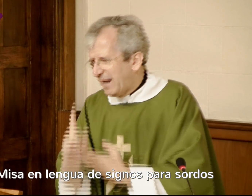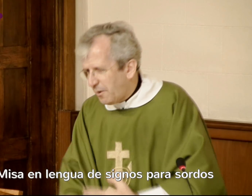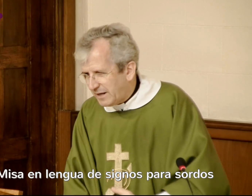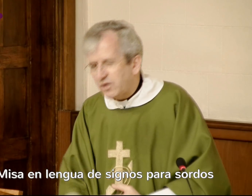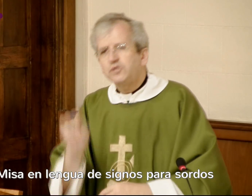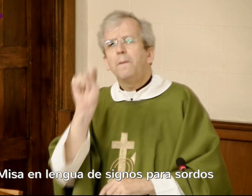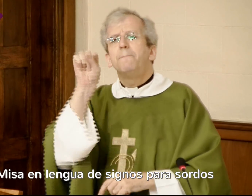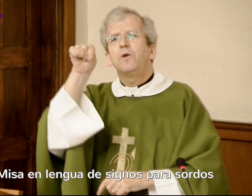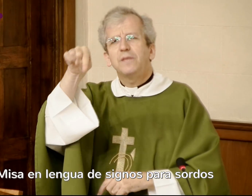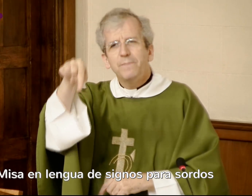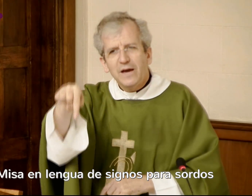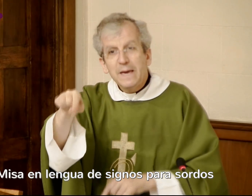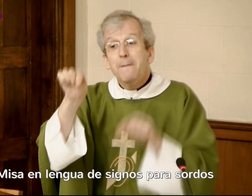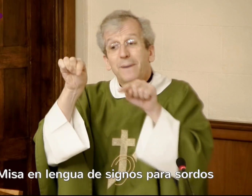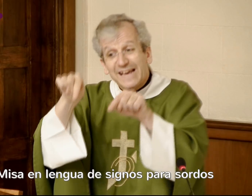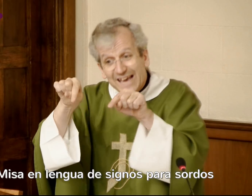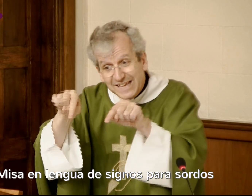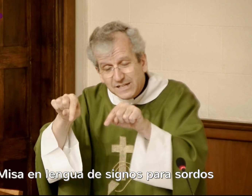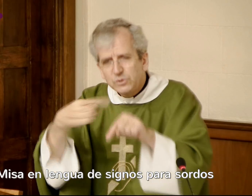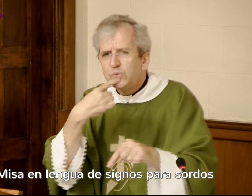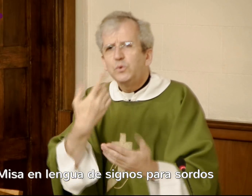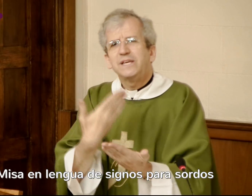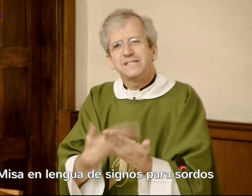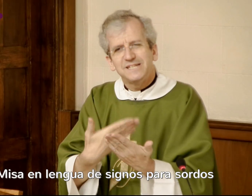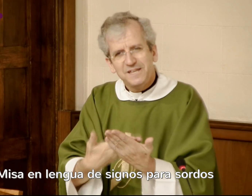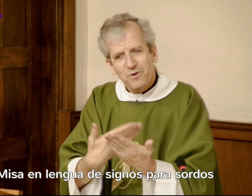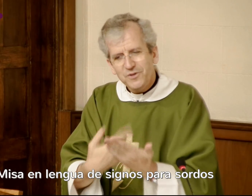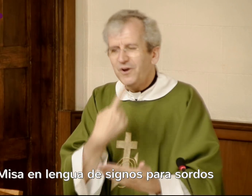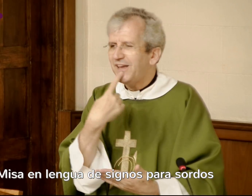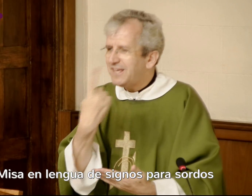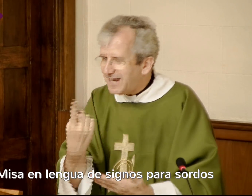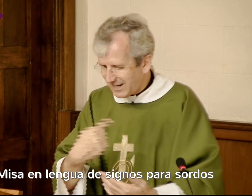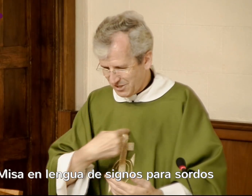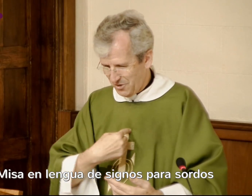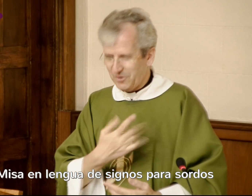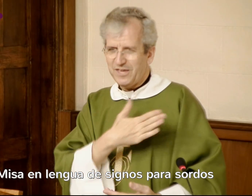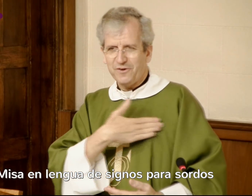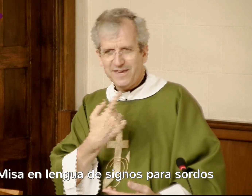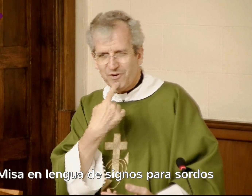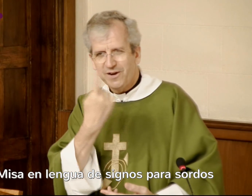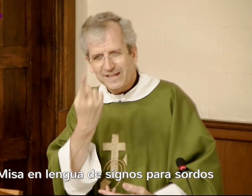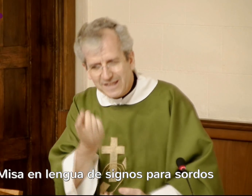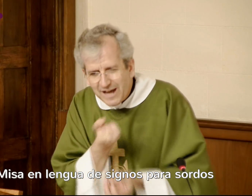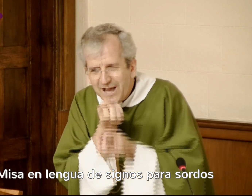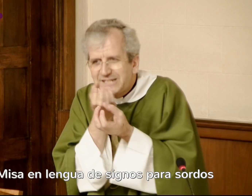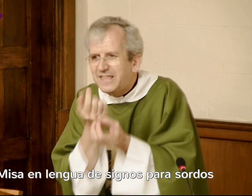no me han hecho caso, pero te envío ahí, para que ahí tú des testimonio y digas lo que yo quiero que te diga, es decir,